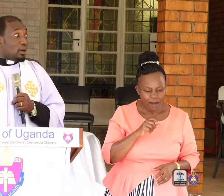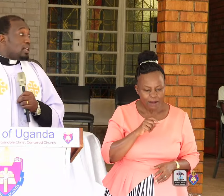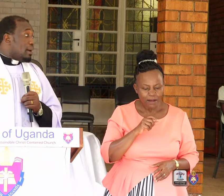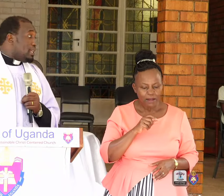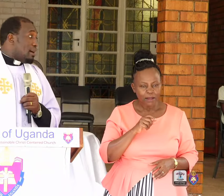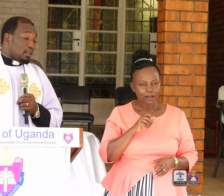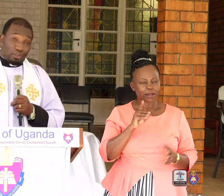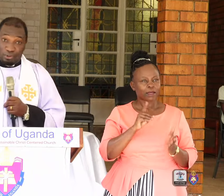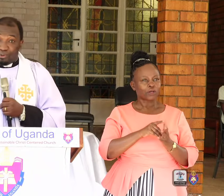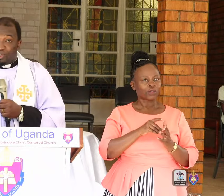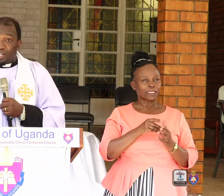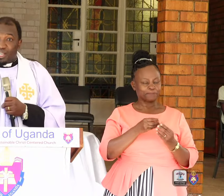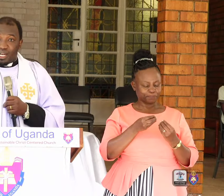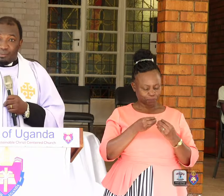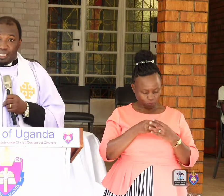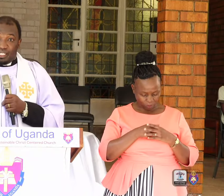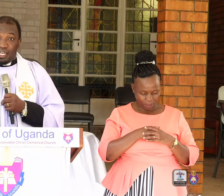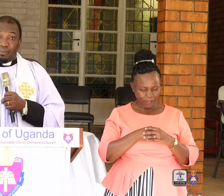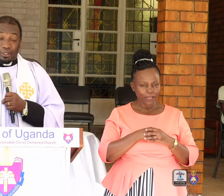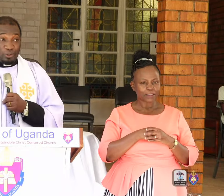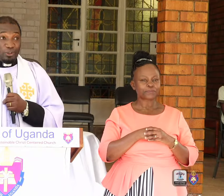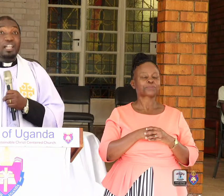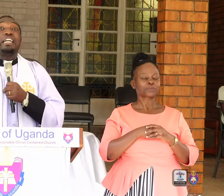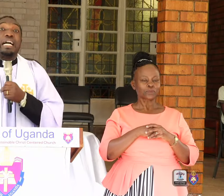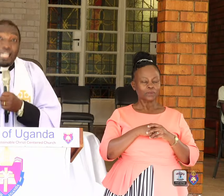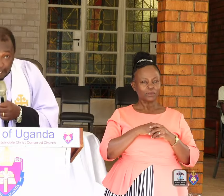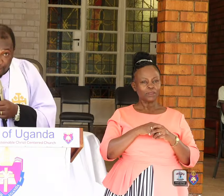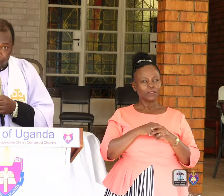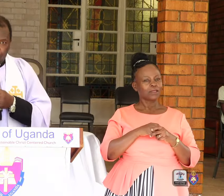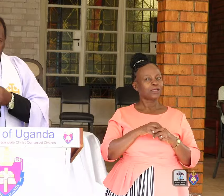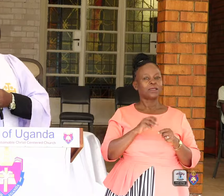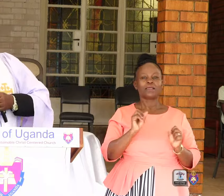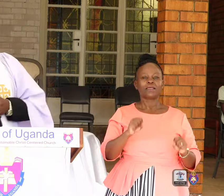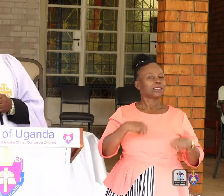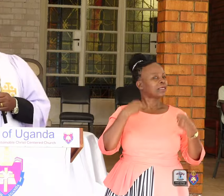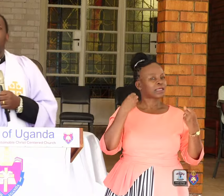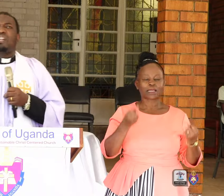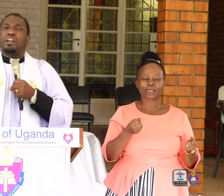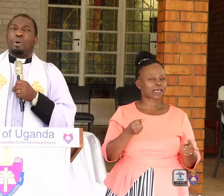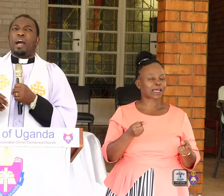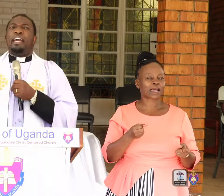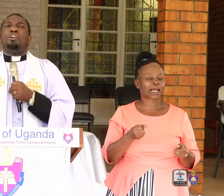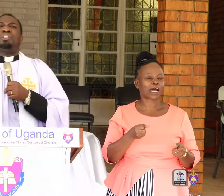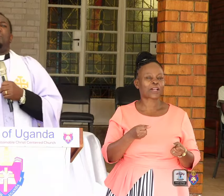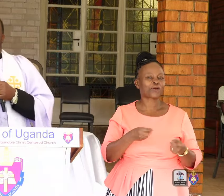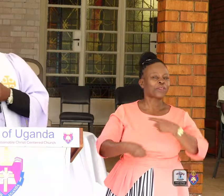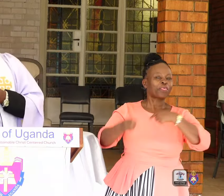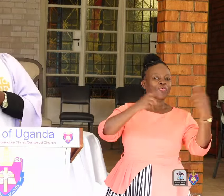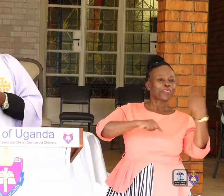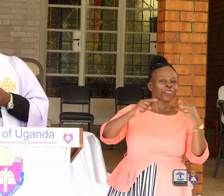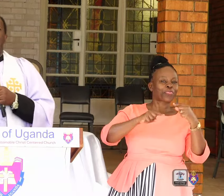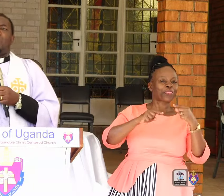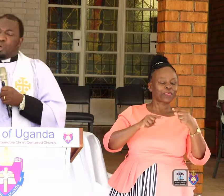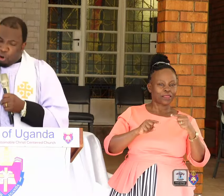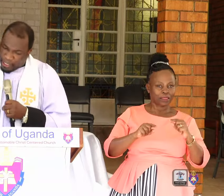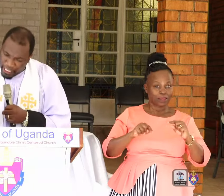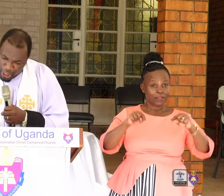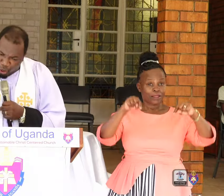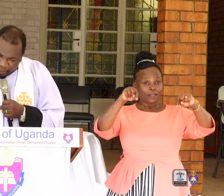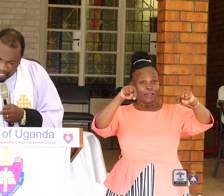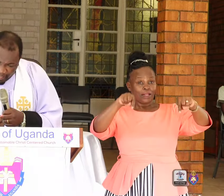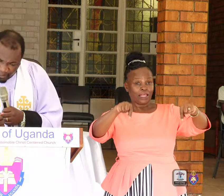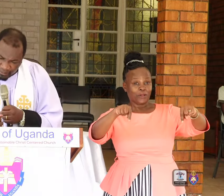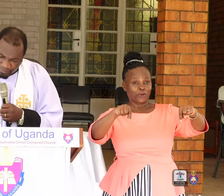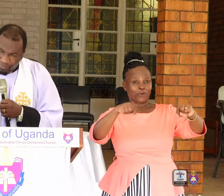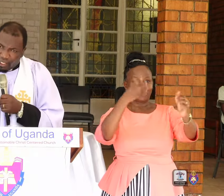Omusawo namira amalusu amanene n'amatono nga takyasobola kukiza. Olwaleero nzize okukusaba obeere